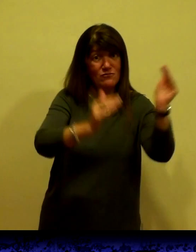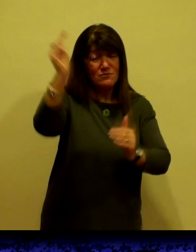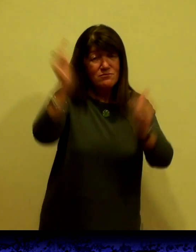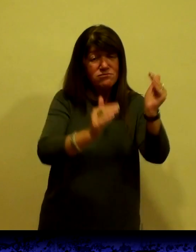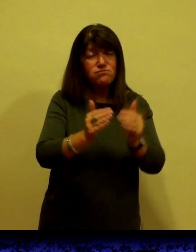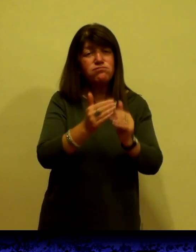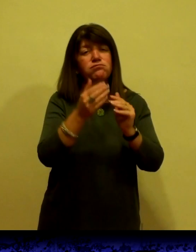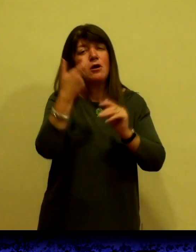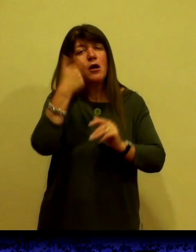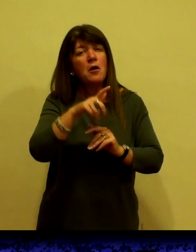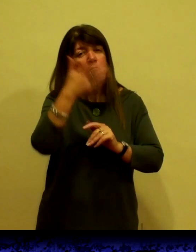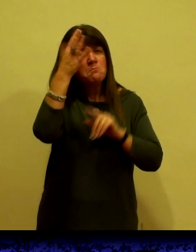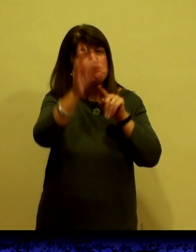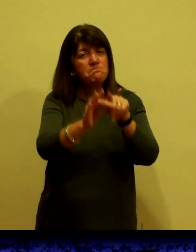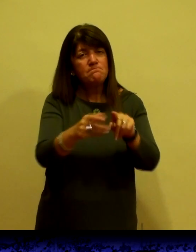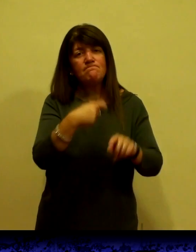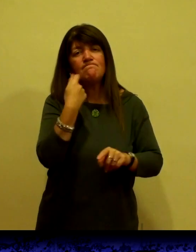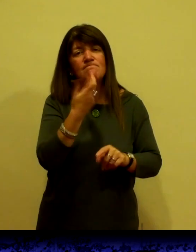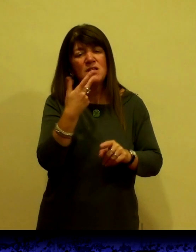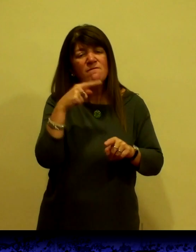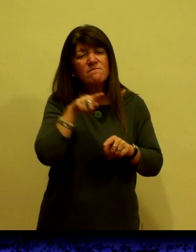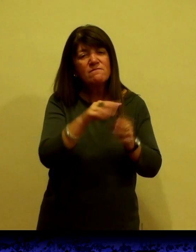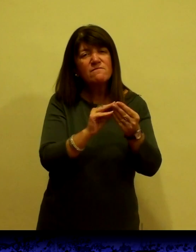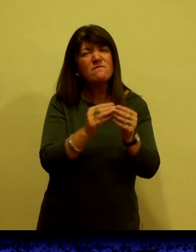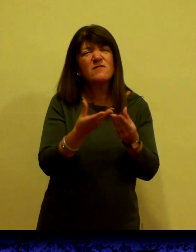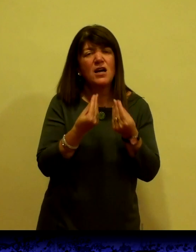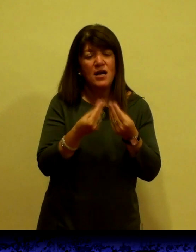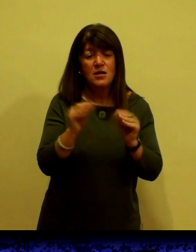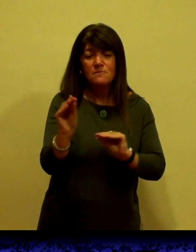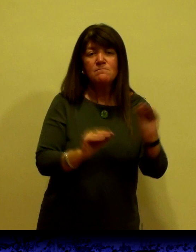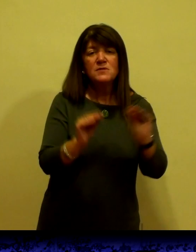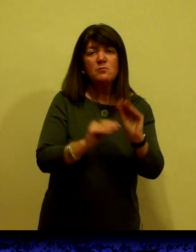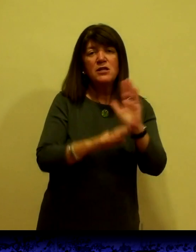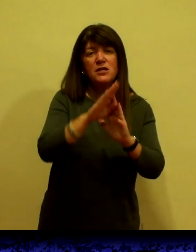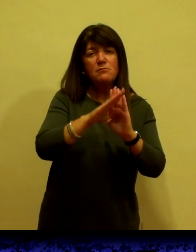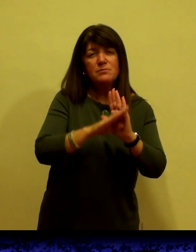modo stabilire anche così,